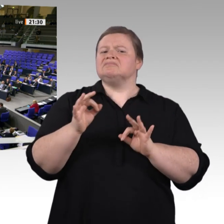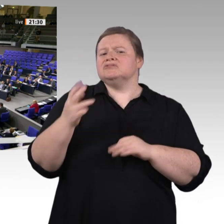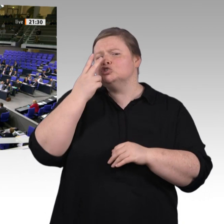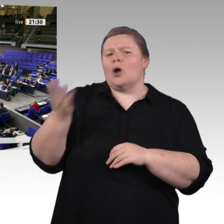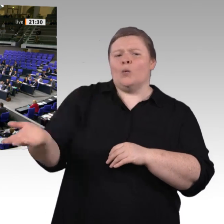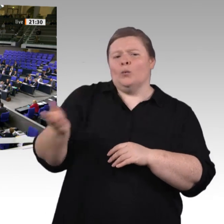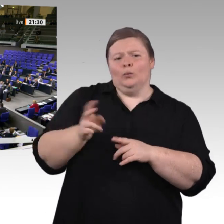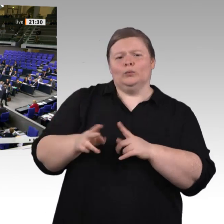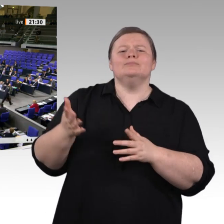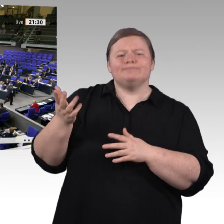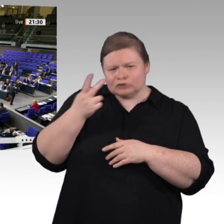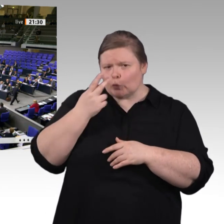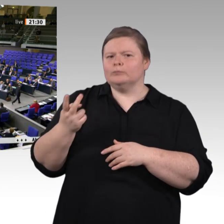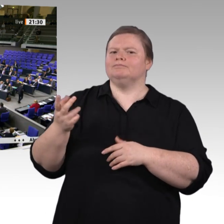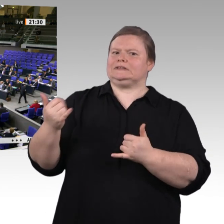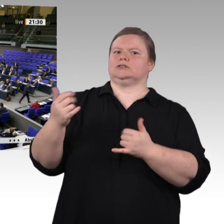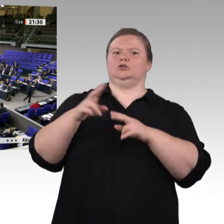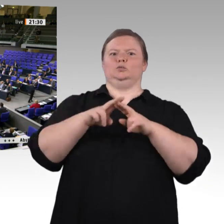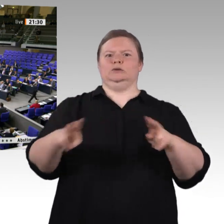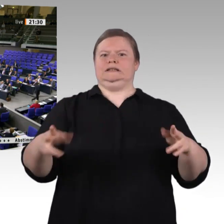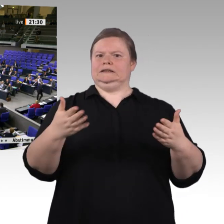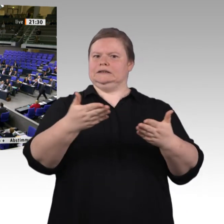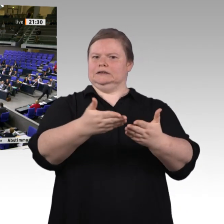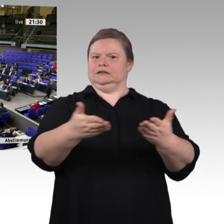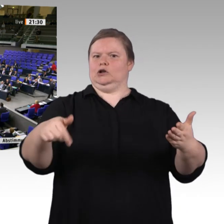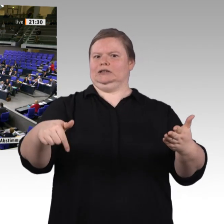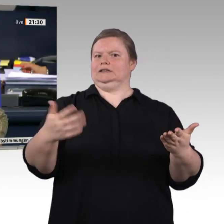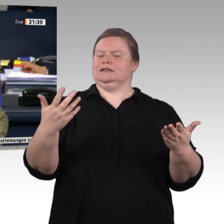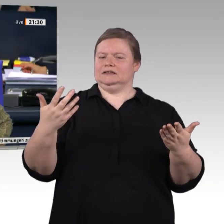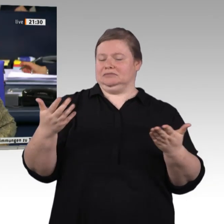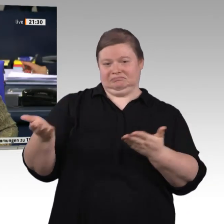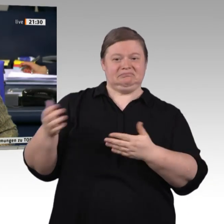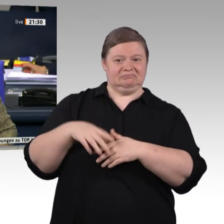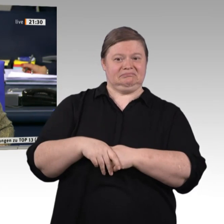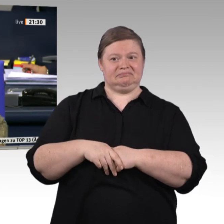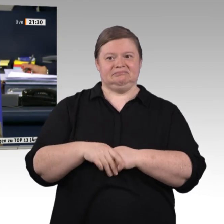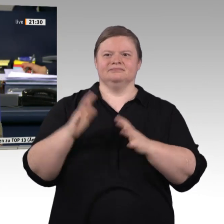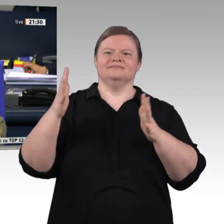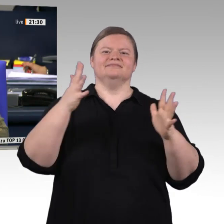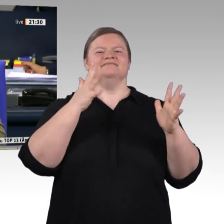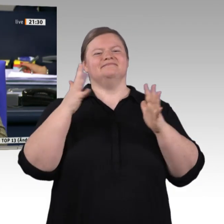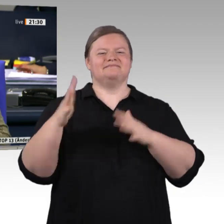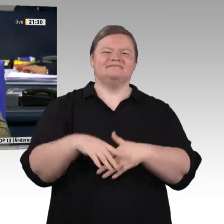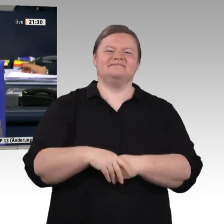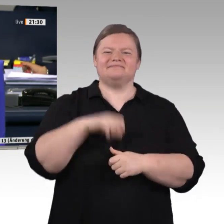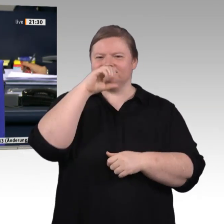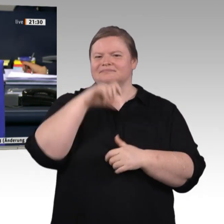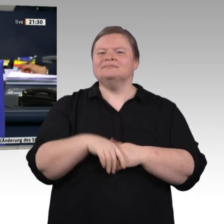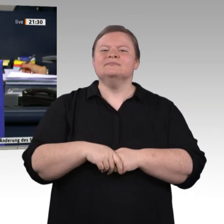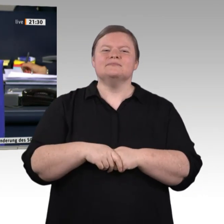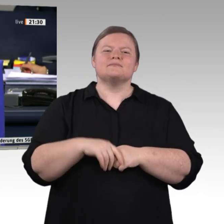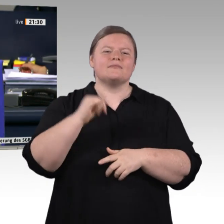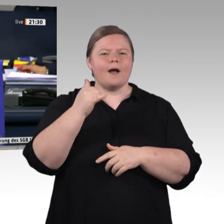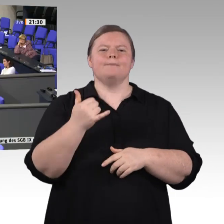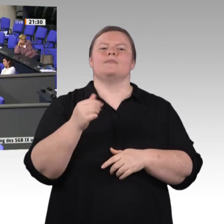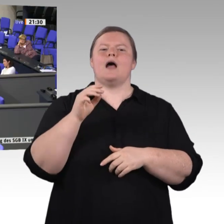Ja, Herr Amthor, Vorsicht. Vorsicht, Herr Amthor. So. Wir setzen die Abstimmung zu der